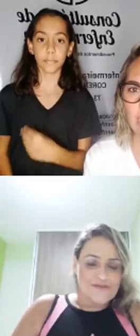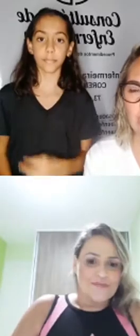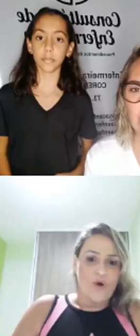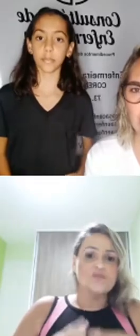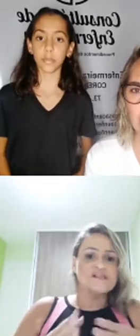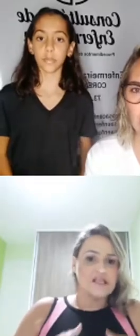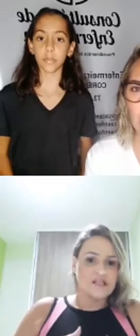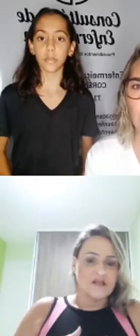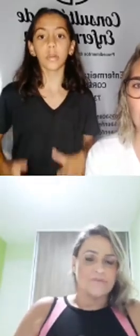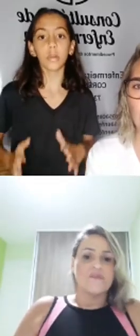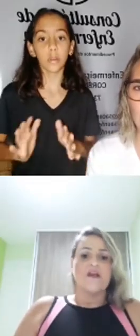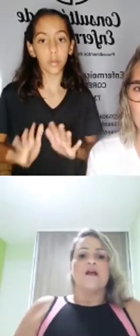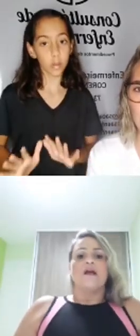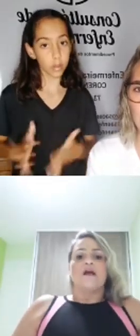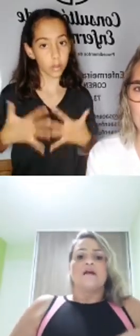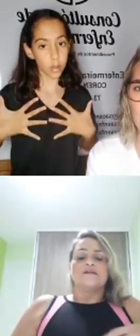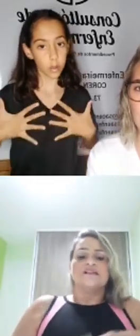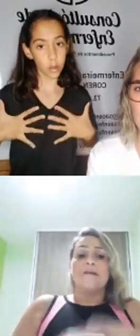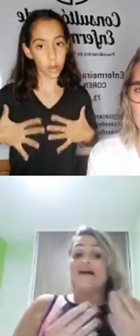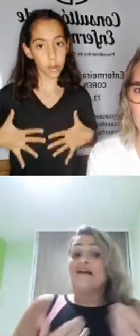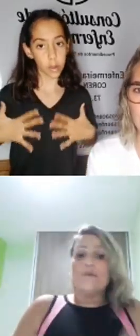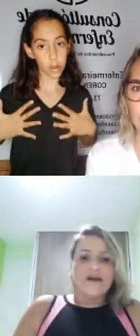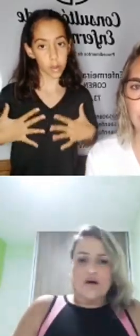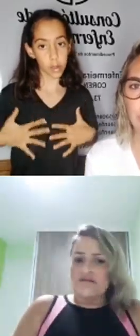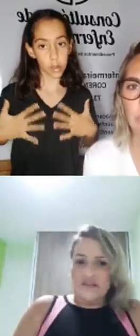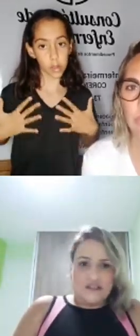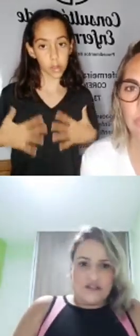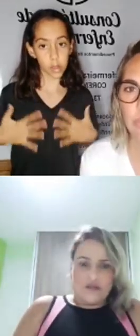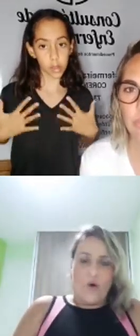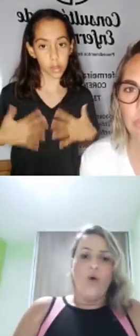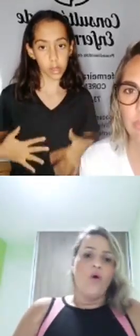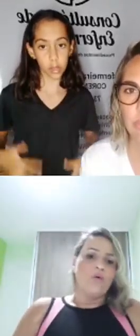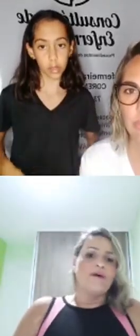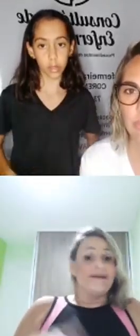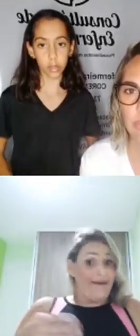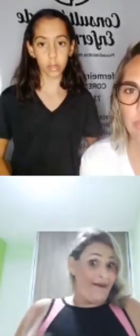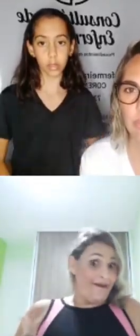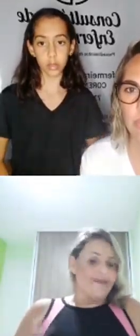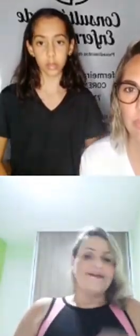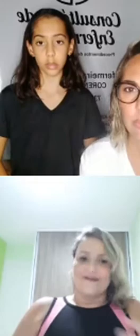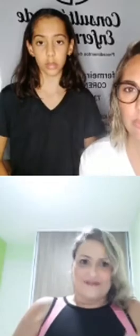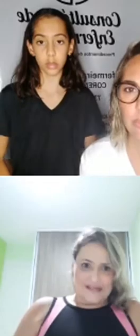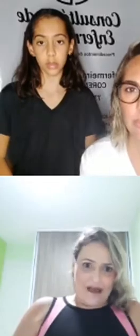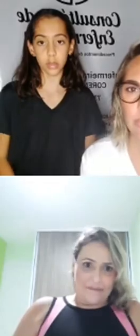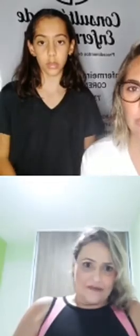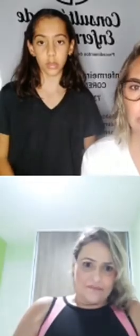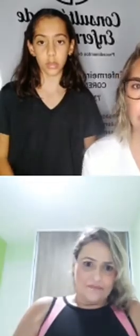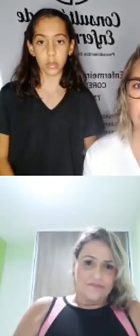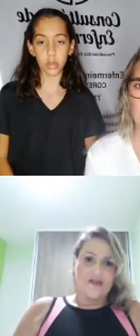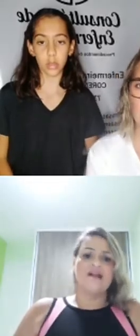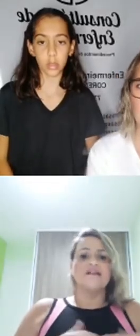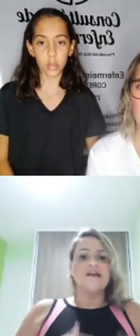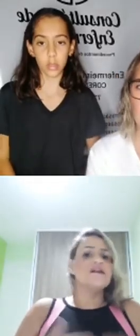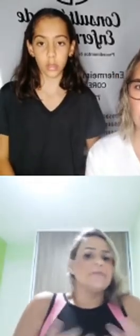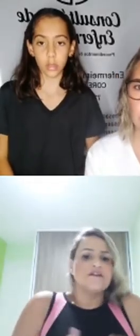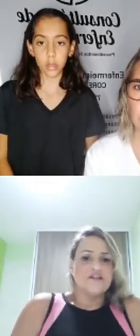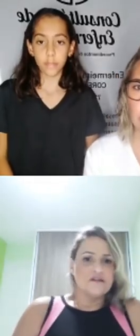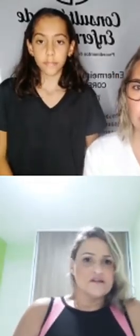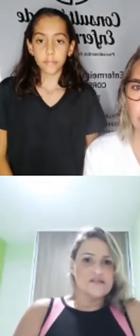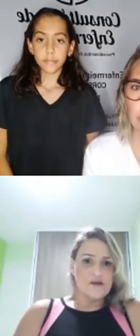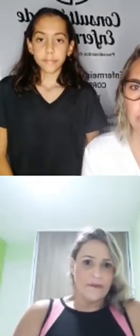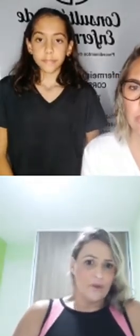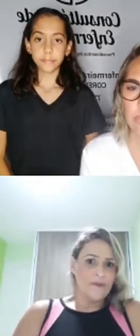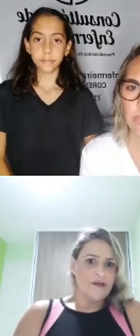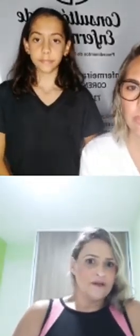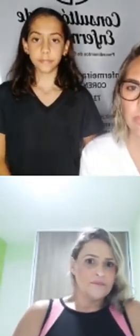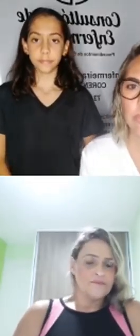cuidados. Ou seja, se a mãe não é Covid ou e não sabe, ela tem que prevenir a